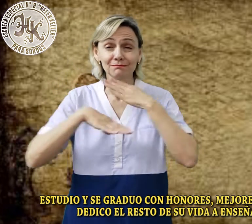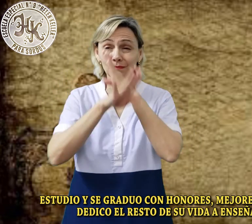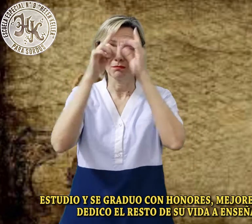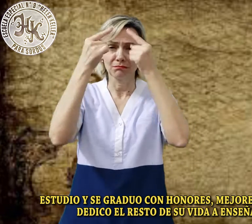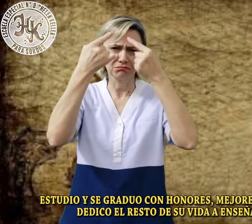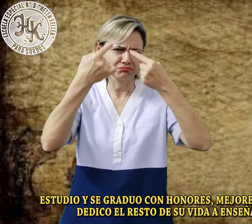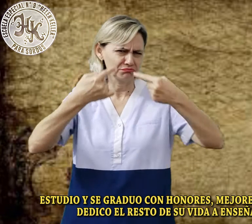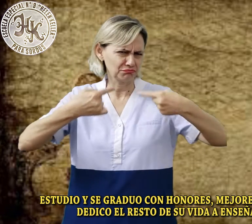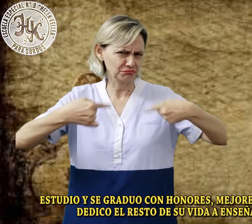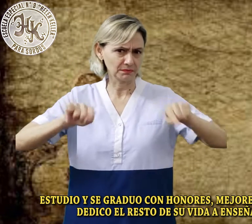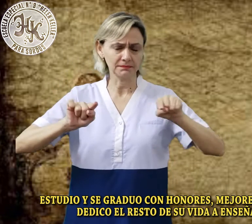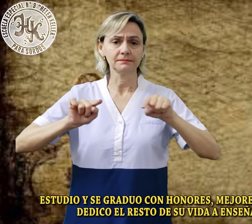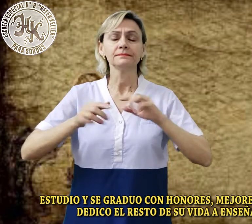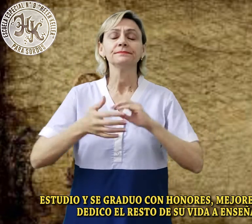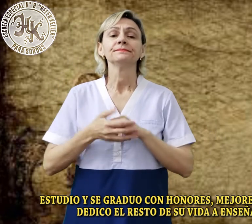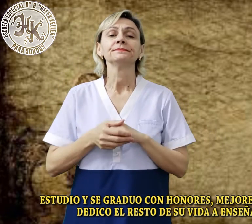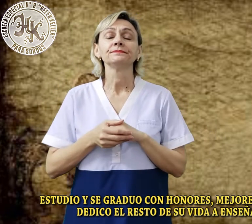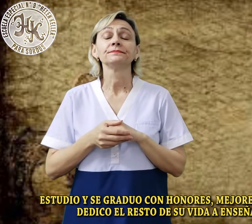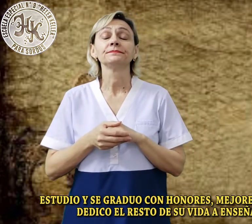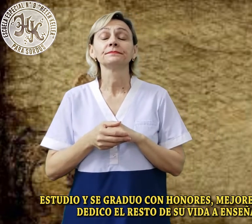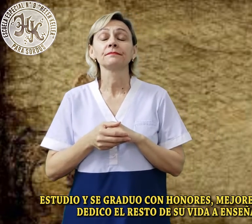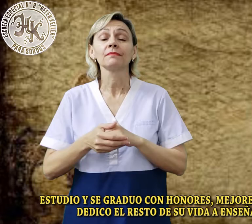Estudió y se graduó